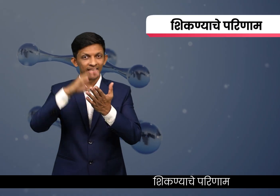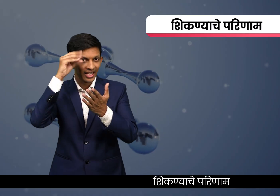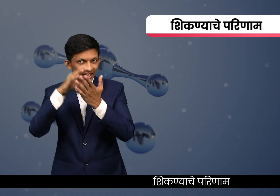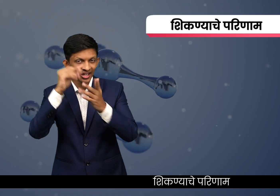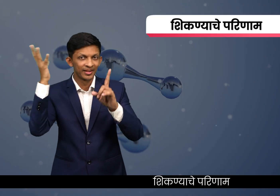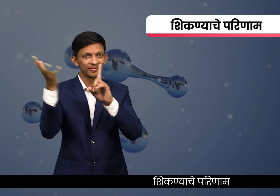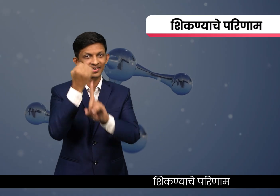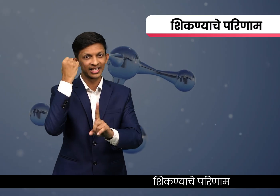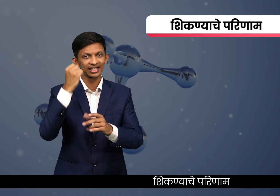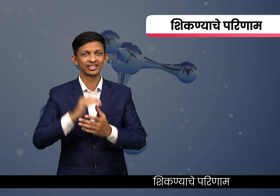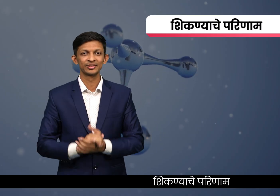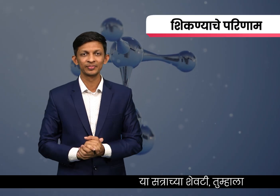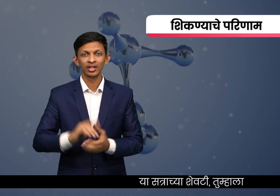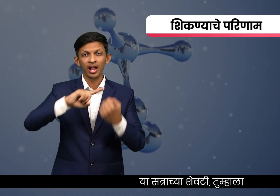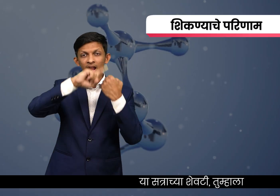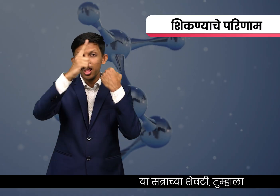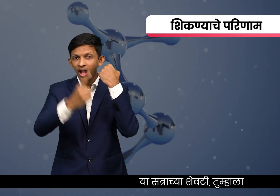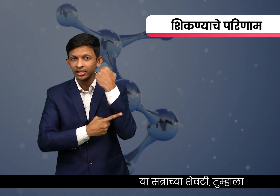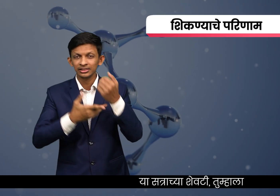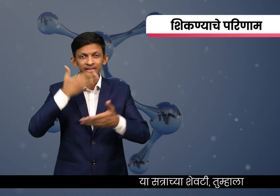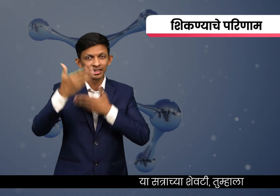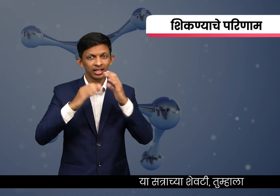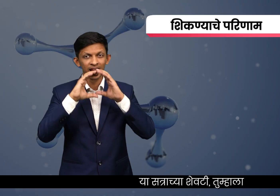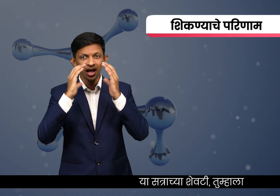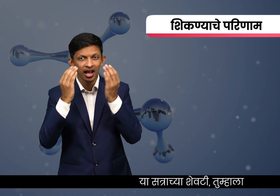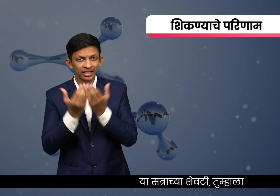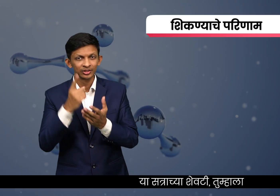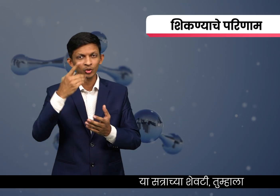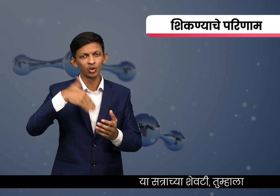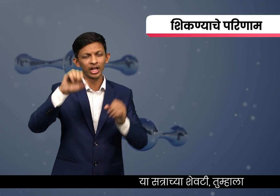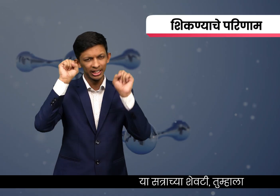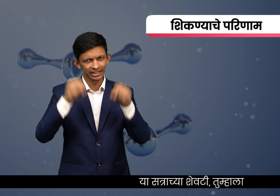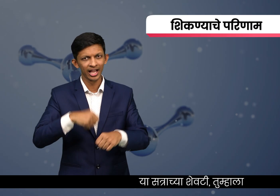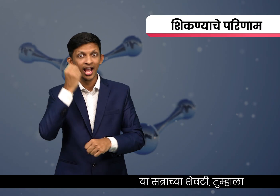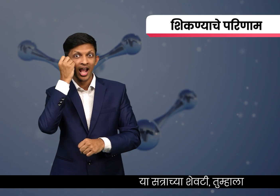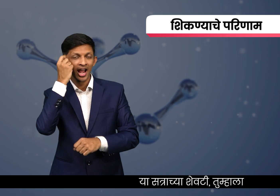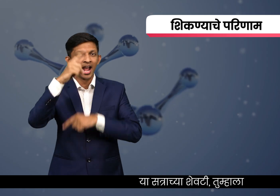शिकवण्याचे परिणाम. या सत्राच्या शेवटी तुम्हाला